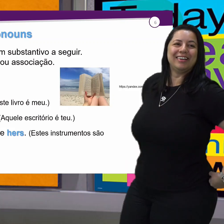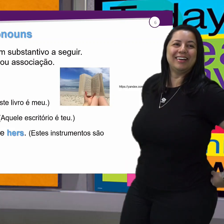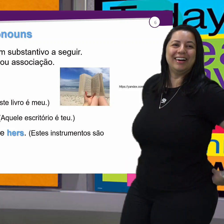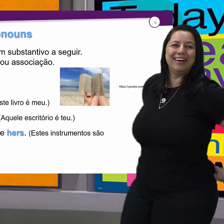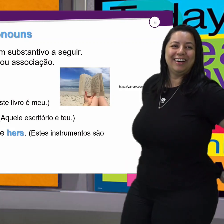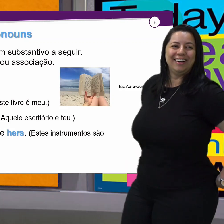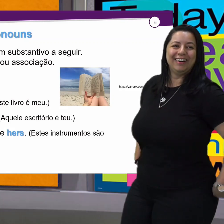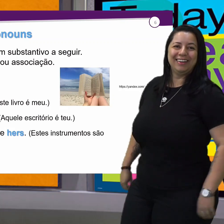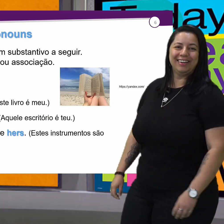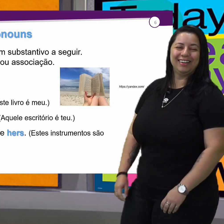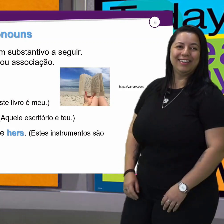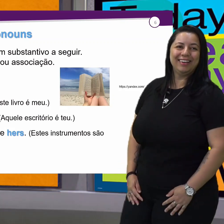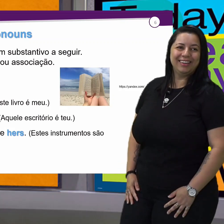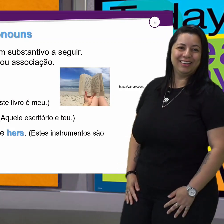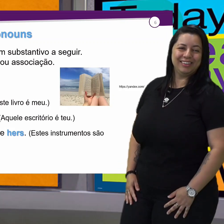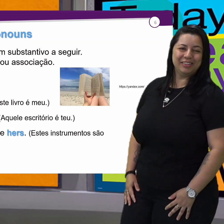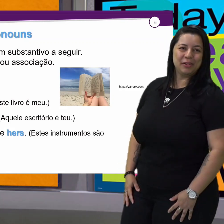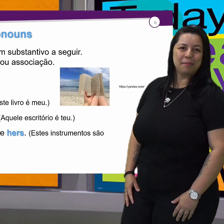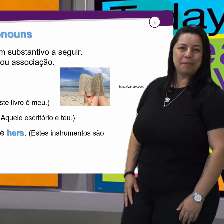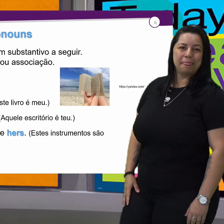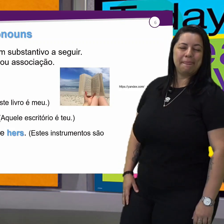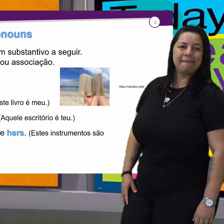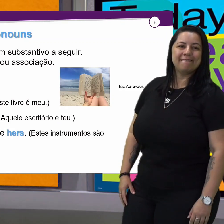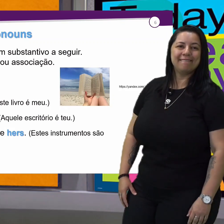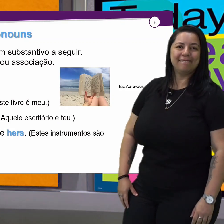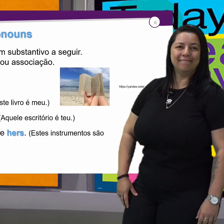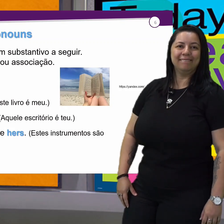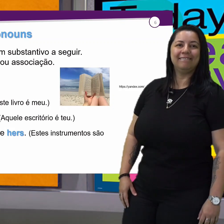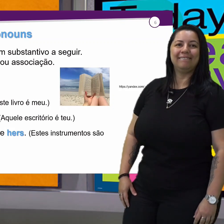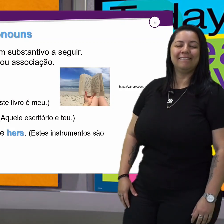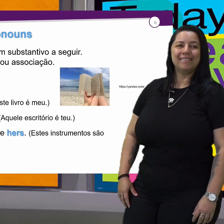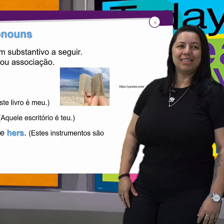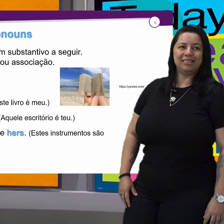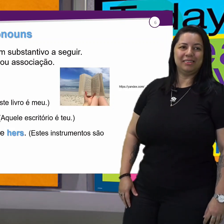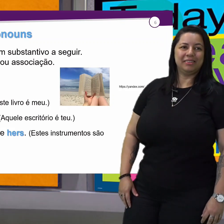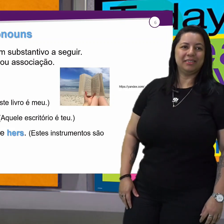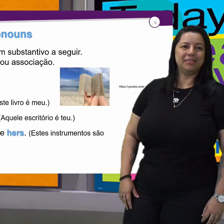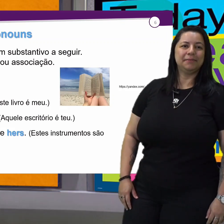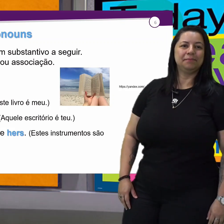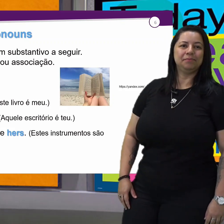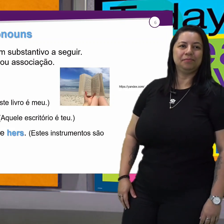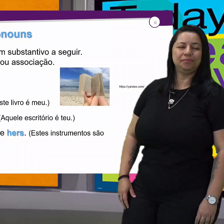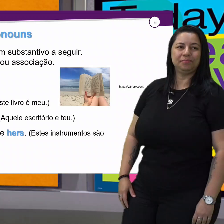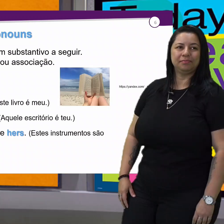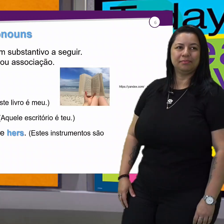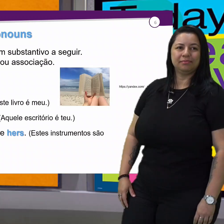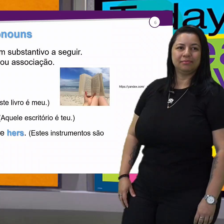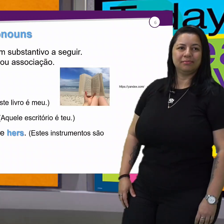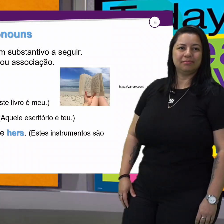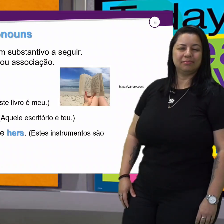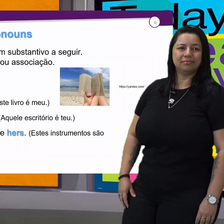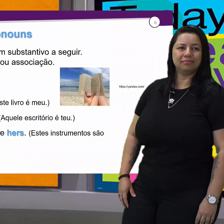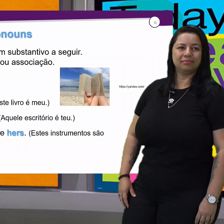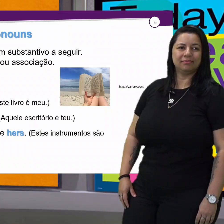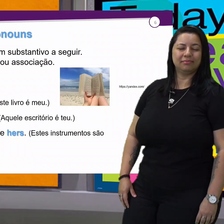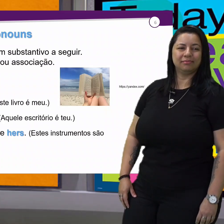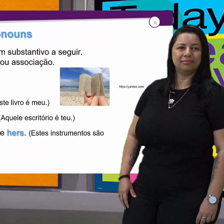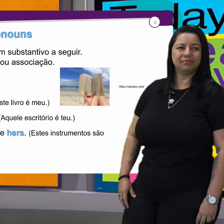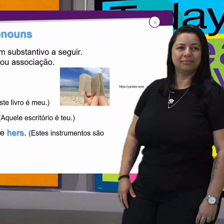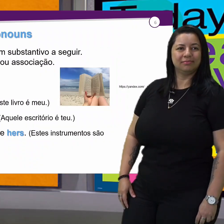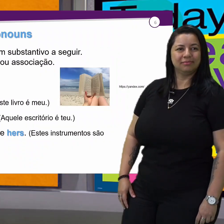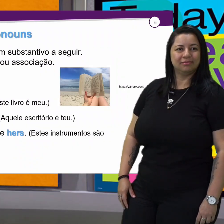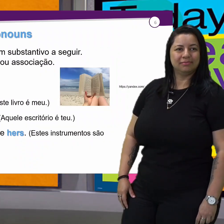Esses instrumentos são dela. São dela. O que é dela? Os instrumentos. These instruments. A gente está aqui